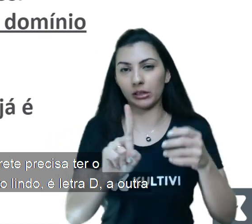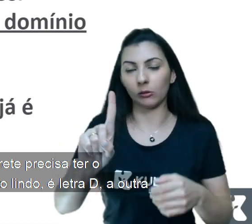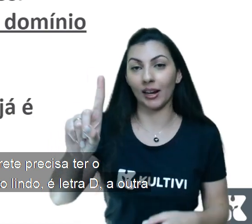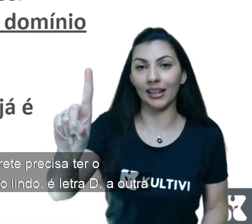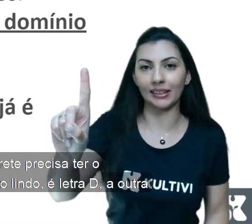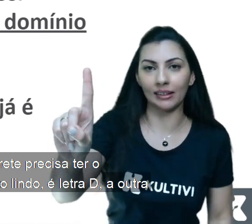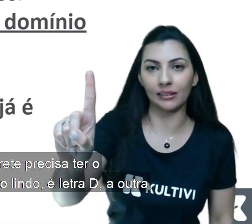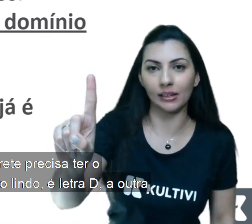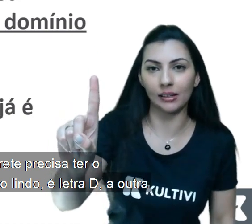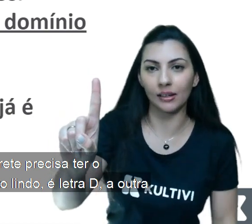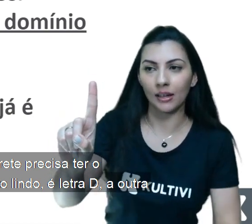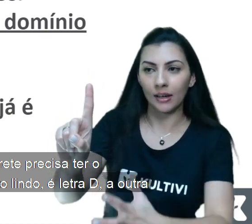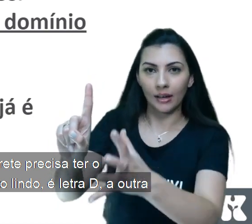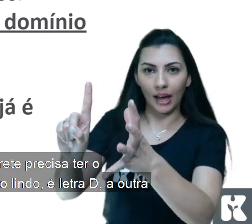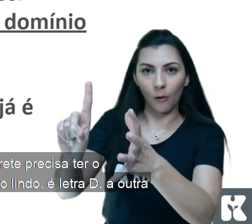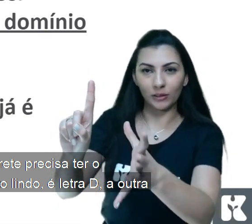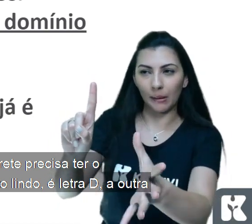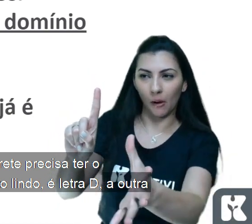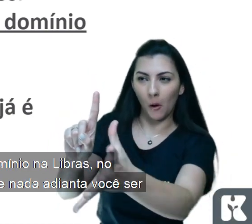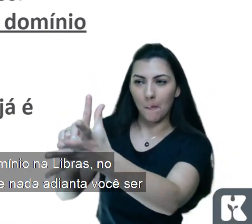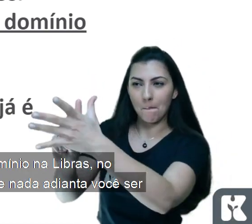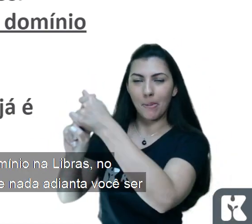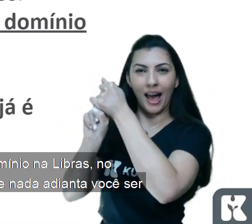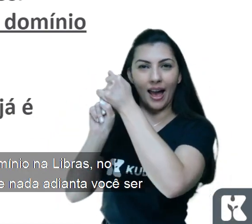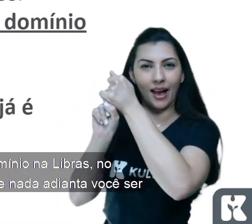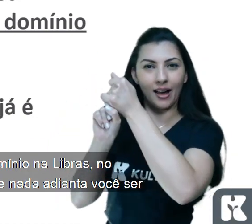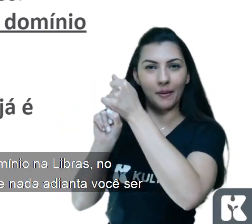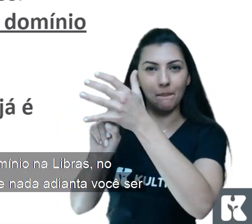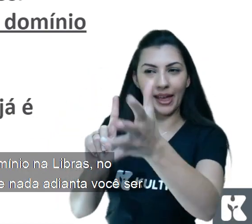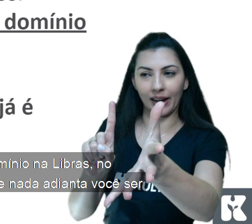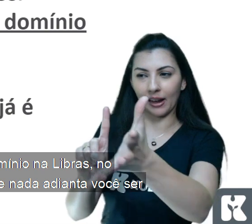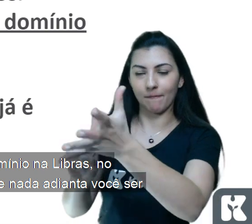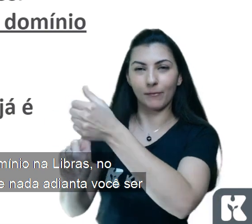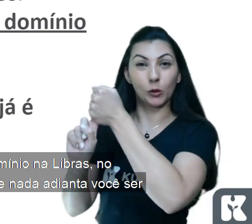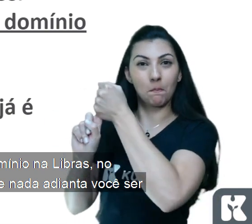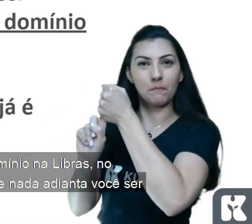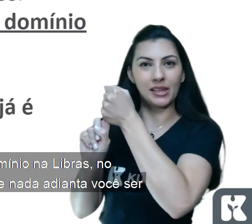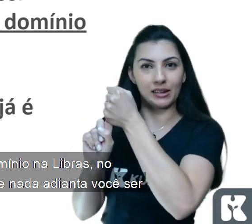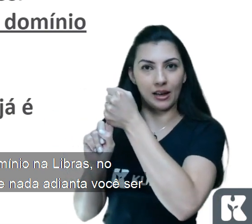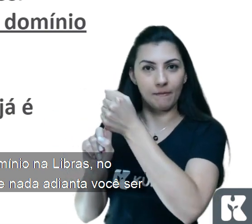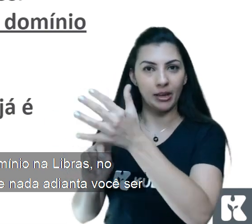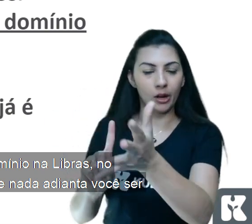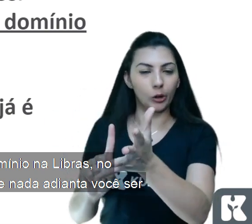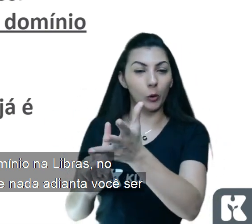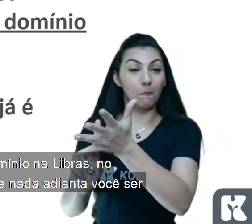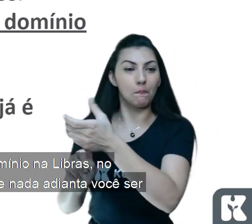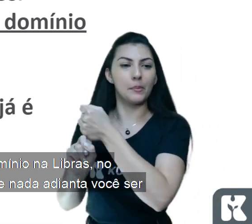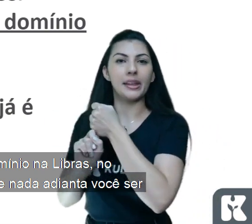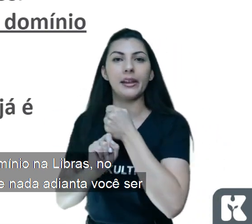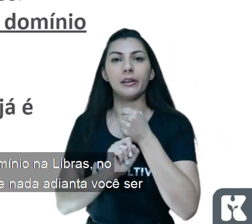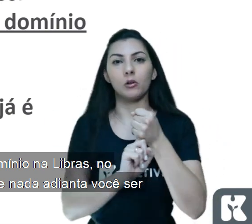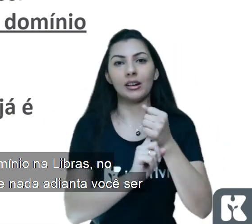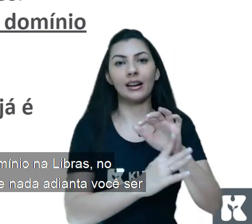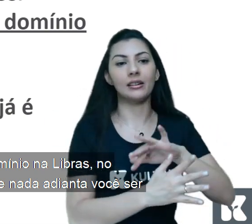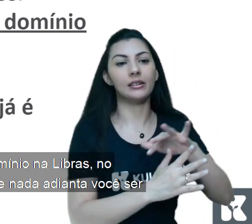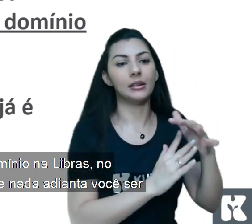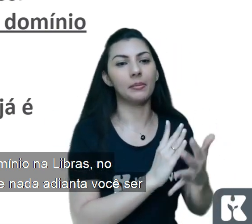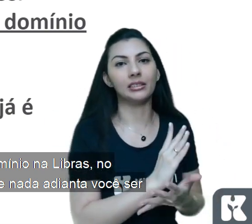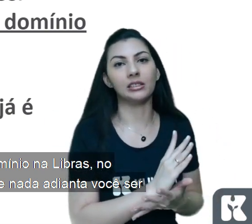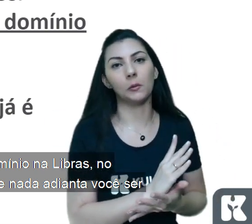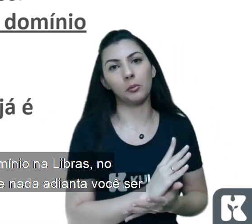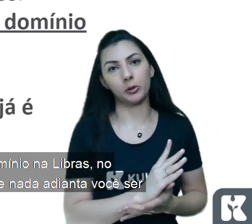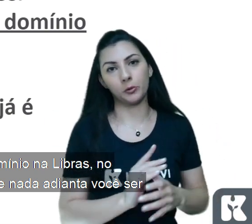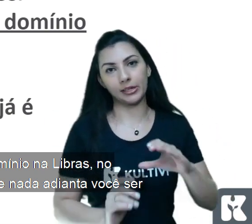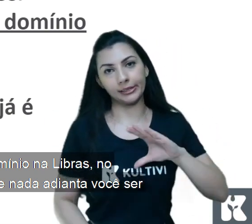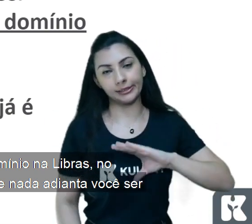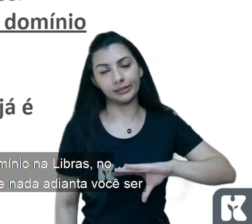muito lindo, é a letra D. A outra mão, ó, pá, pega, domina. Domínio na Libras